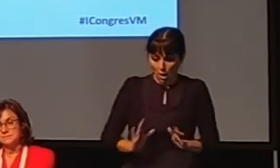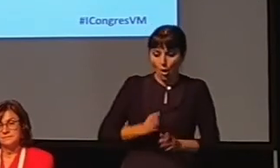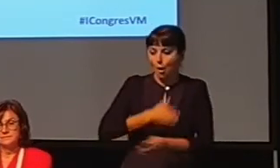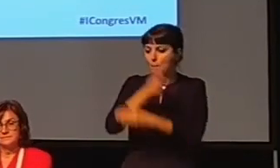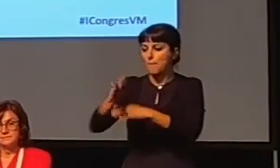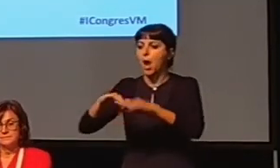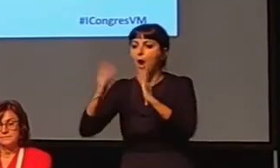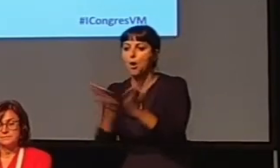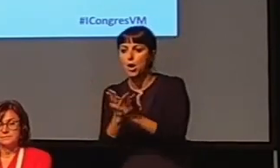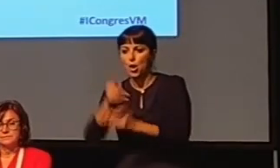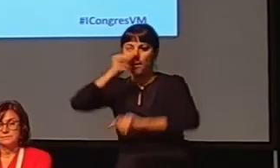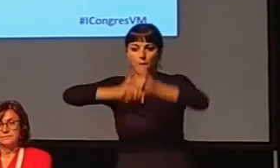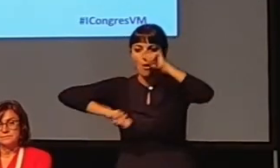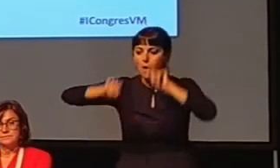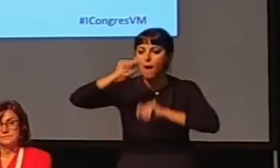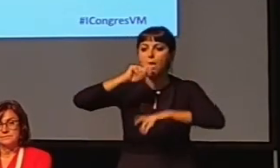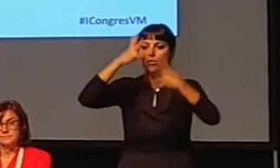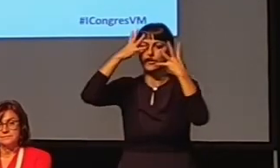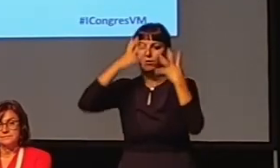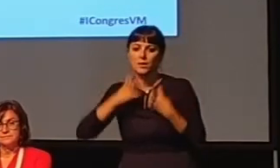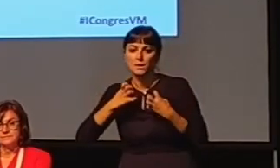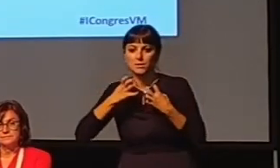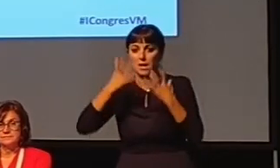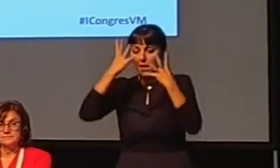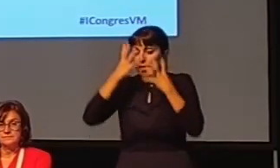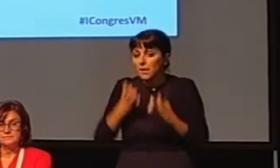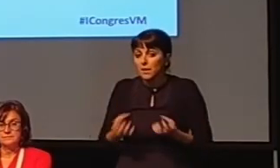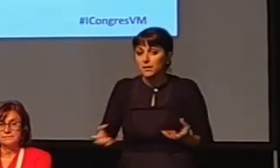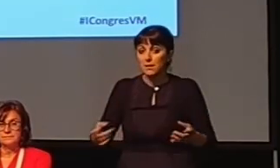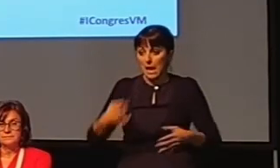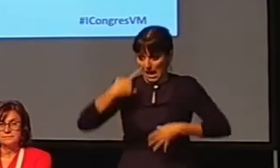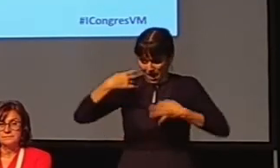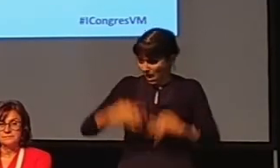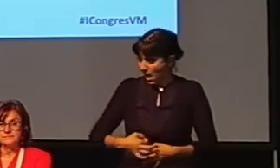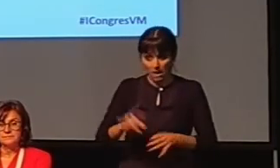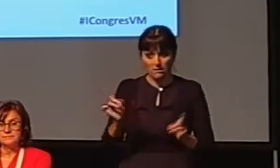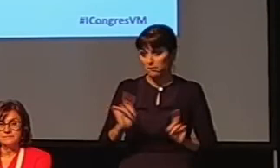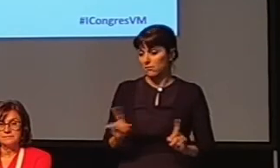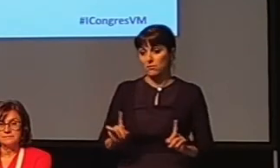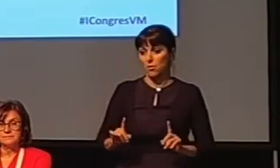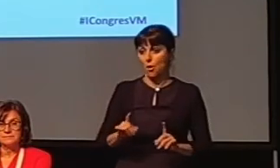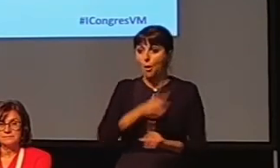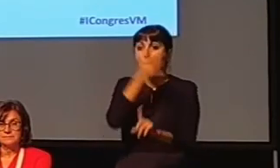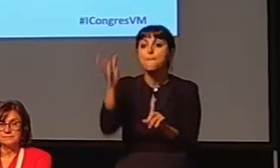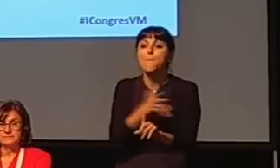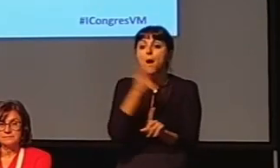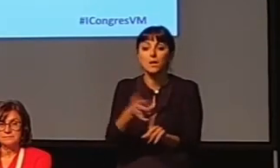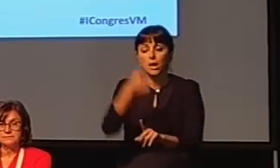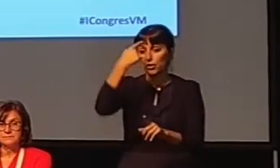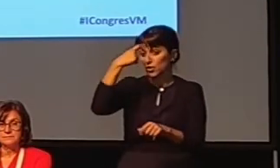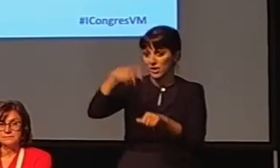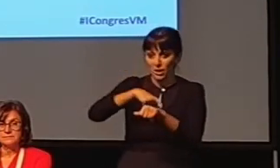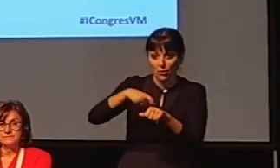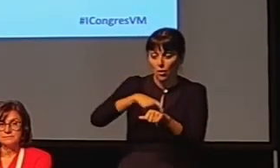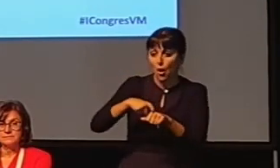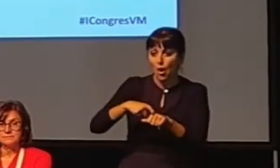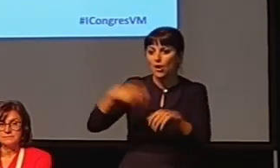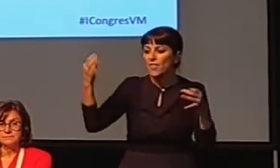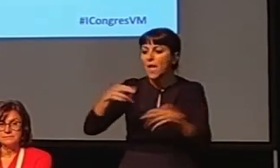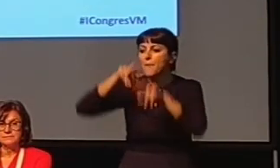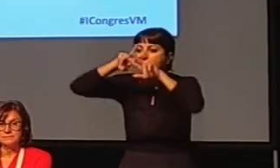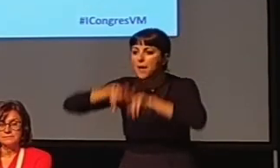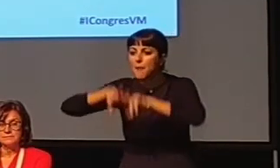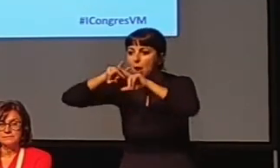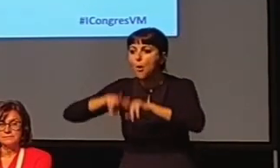¿no?, desolado. Pues no, pues no, es que no es real. O sea, el maltrato psicológico tiene que ser evaluado